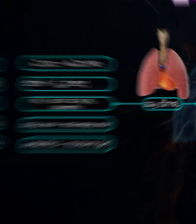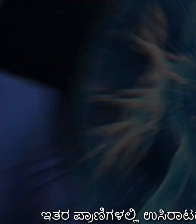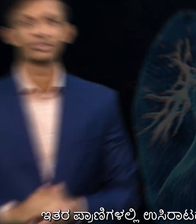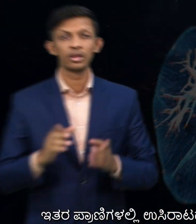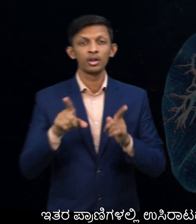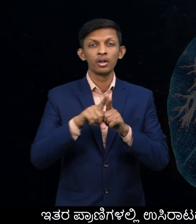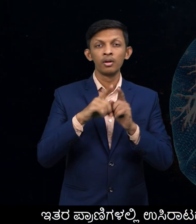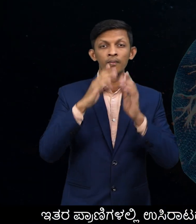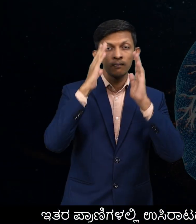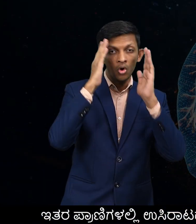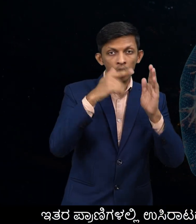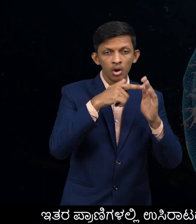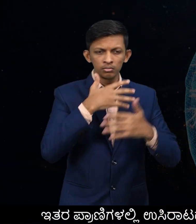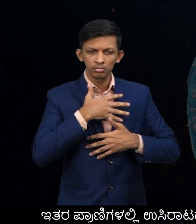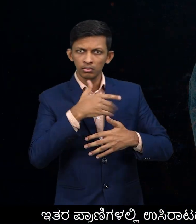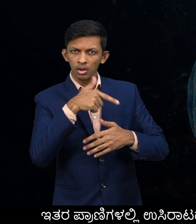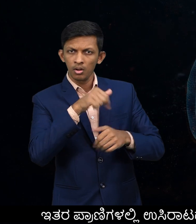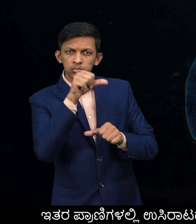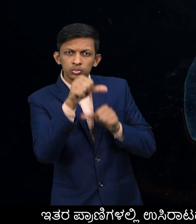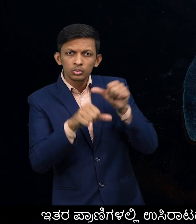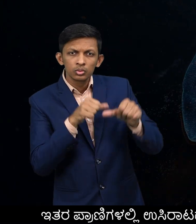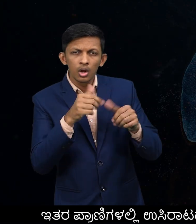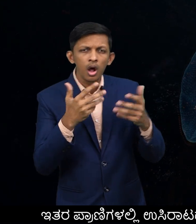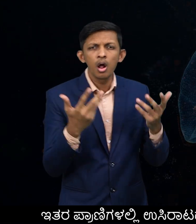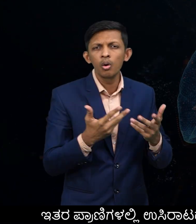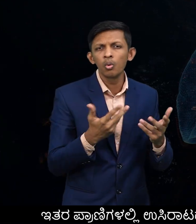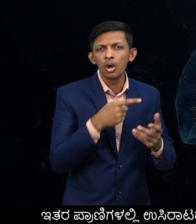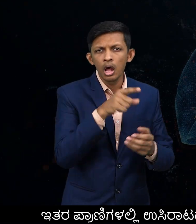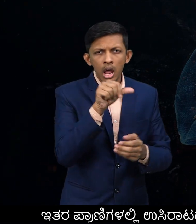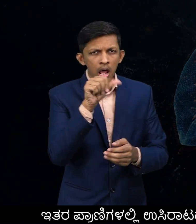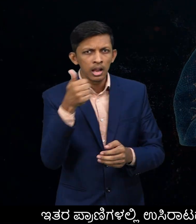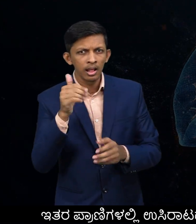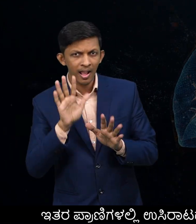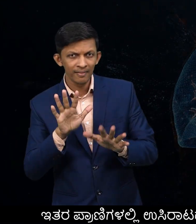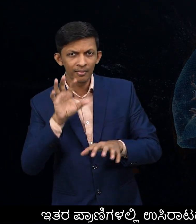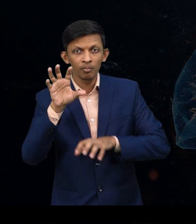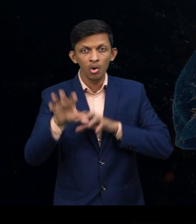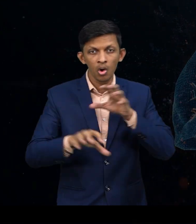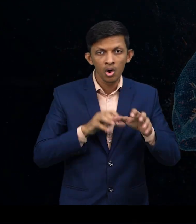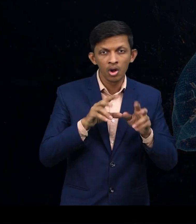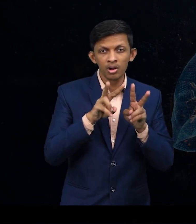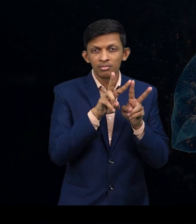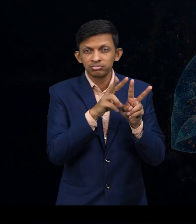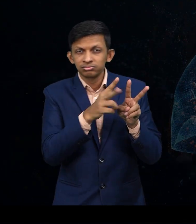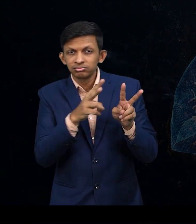ಇದರ ಪ್ರಾಣಿಗಳಲ್ಲಿ ಉಸಿರಾಟದ ಪ್ರಕ್ರಿಯೆಯ ಮೇಲೆ ಗಮನ ಹರಿಸೋಣ. ಆನೆಗಳು,